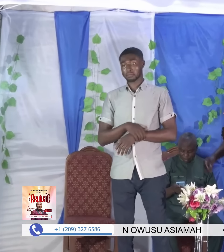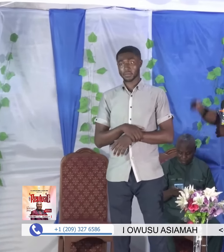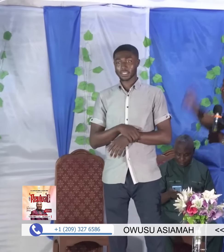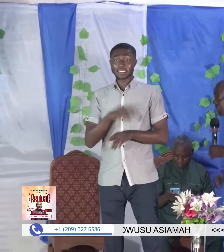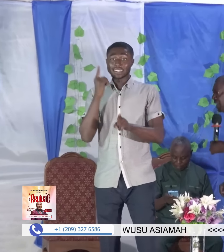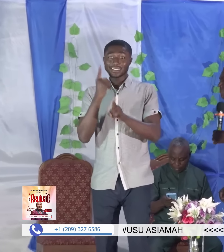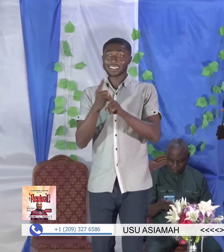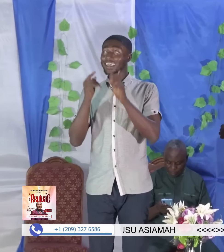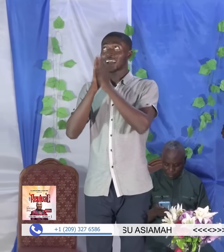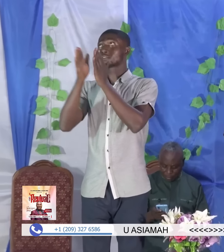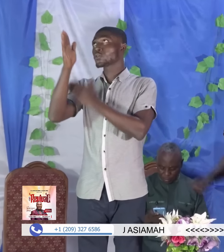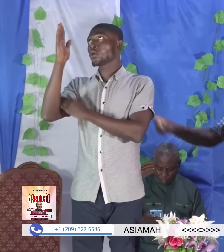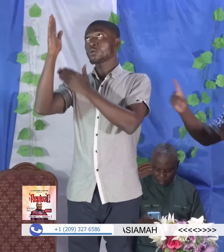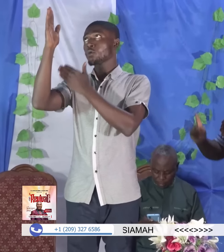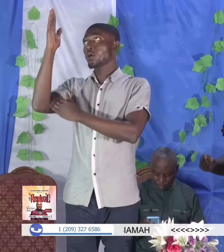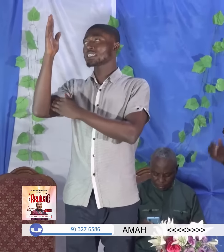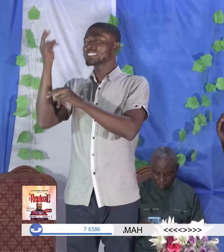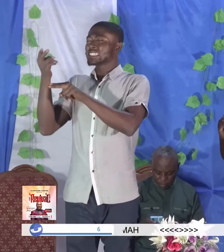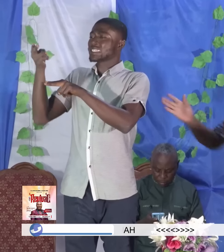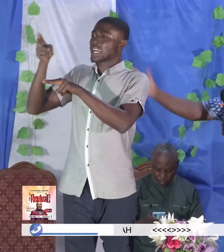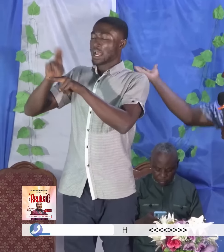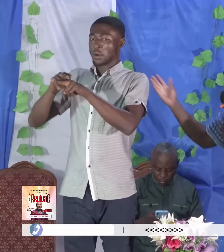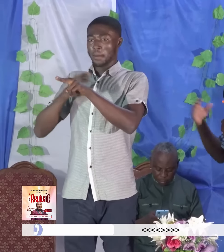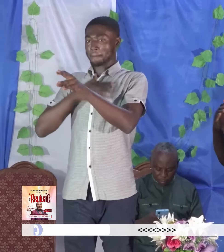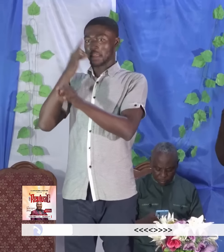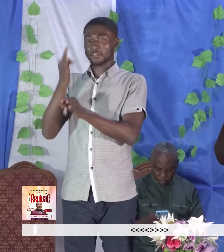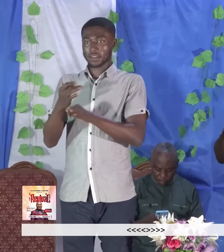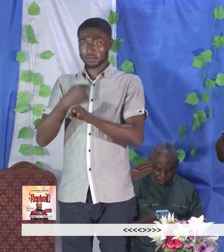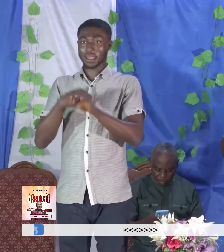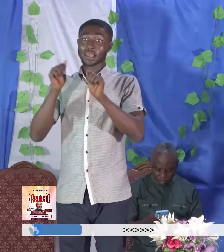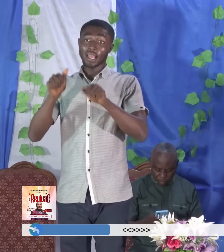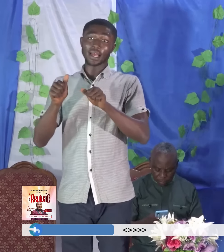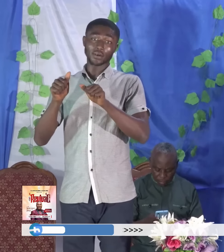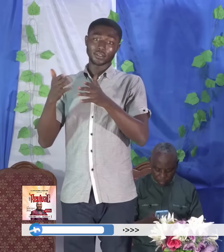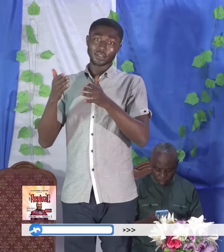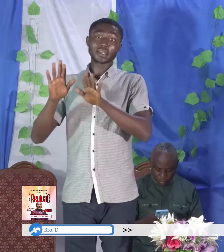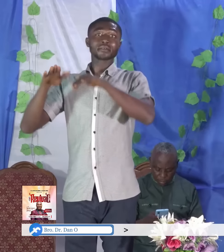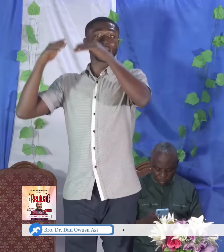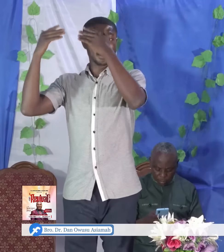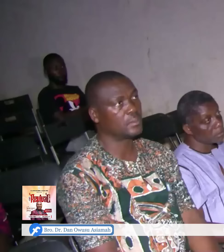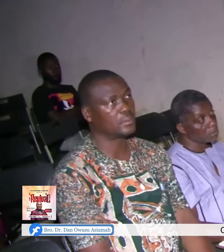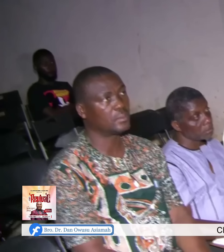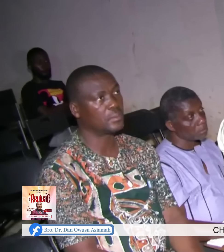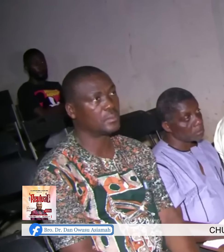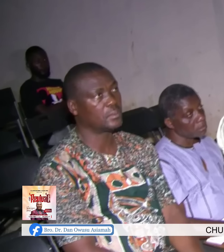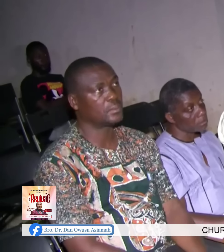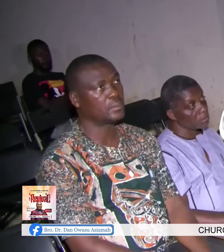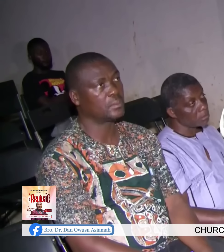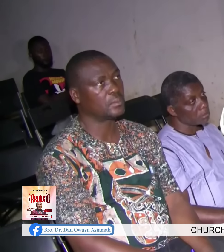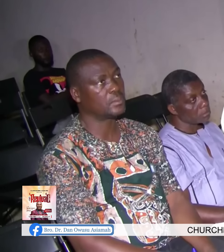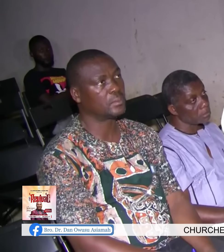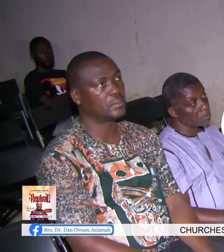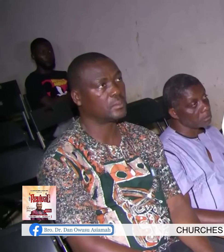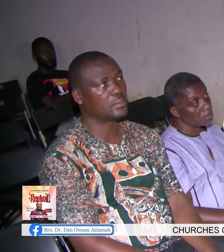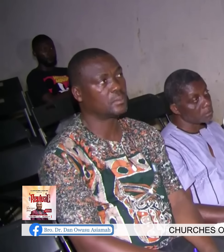pasa e wadi tumi jidye mu na mi ntumi ma e jidye na unye tu wadi nchwa sadi ya odi imano odi mani nyanko pa wavama wa